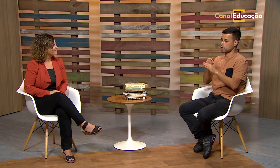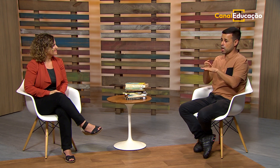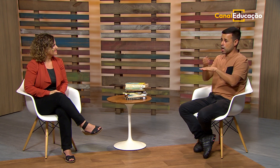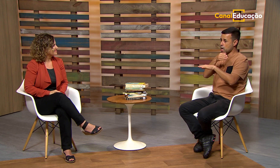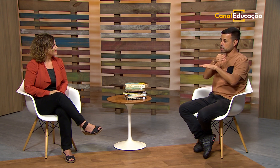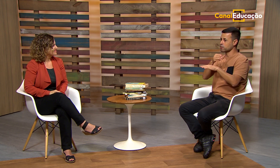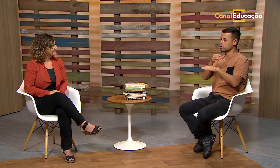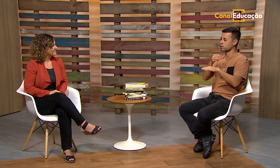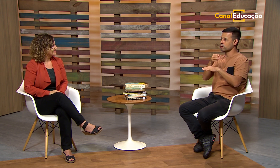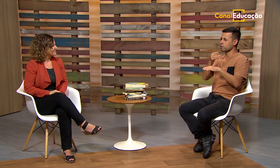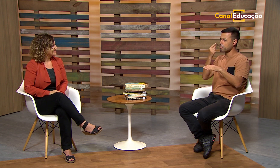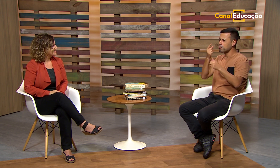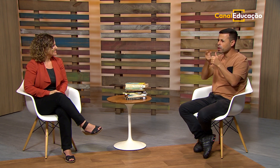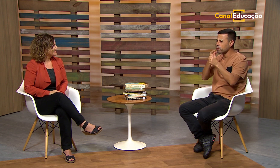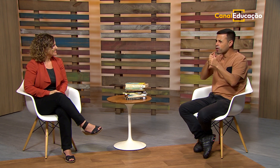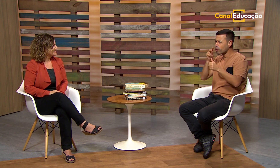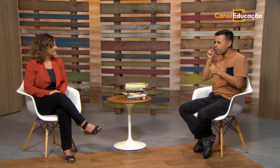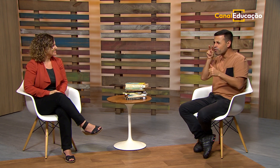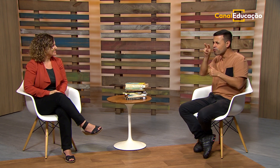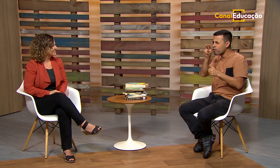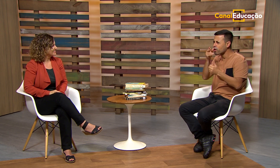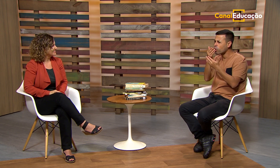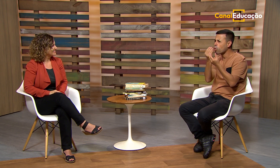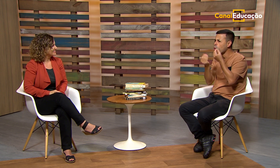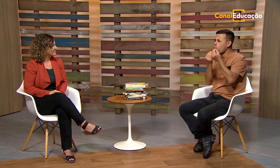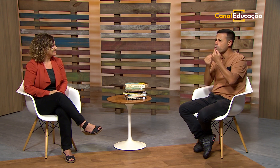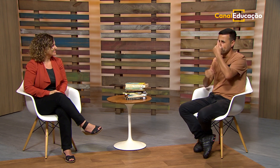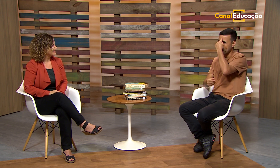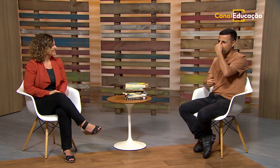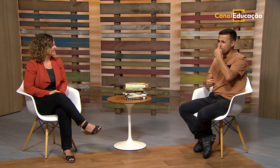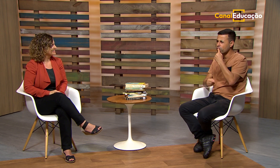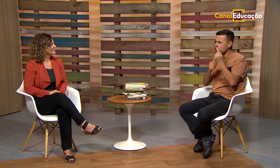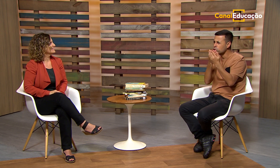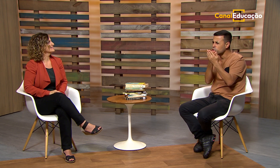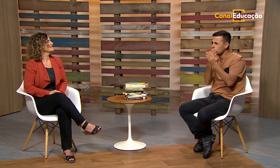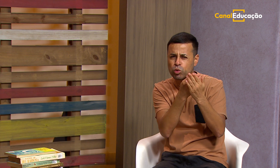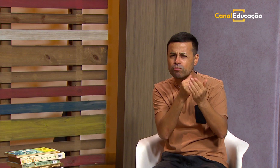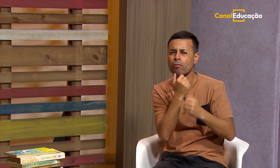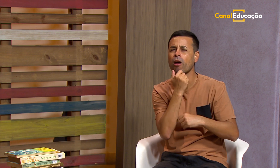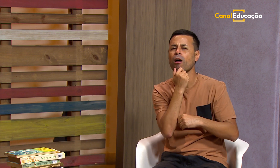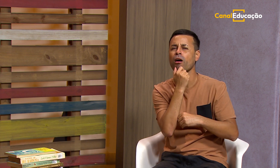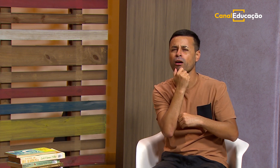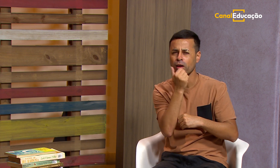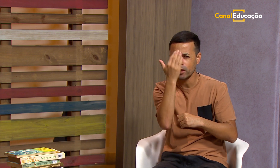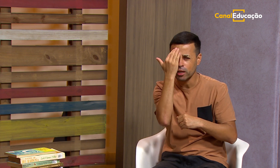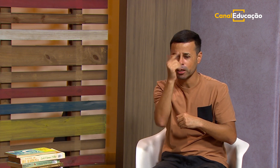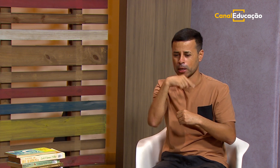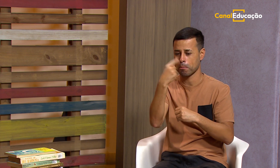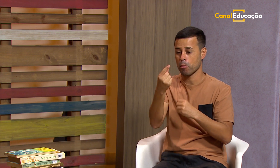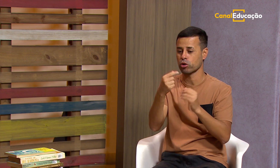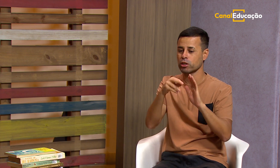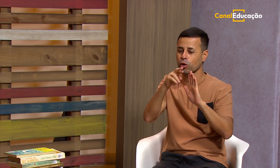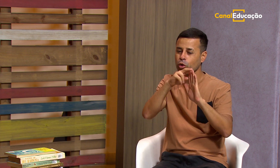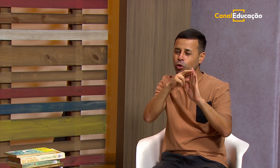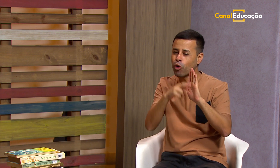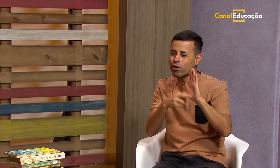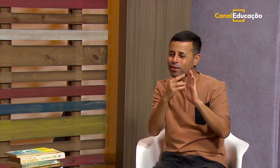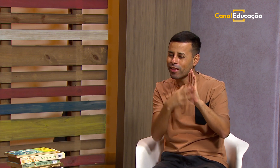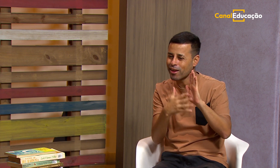Na verdade, eu pesquisava antes o perfil das pessoas. Pesquisava bem a fundo, escrevia o roteiro, piloto e depois